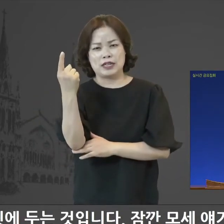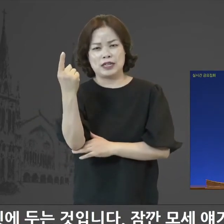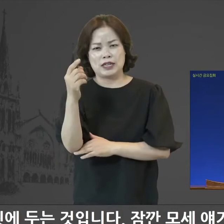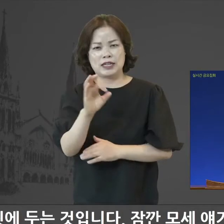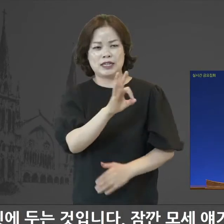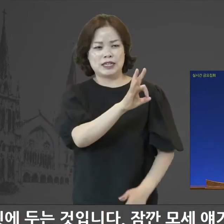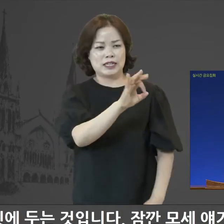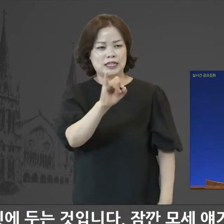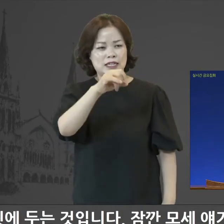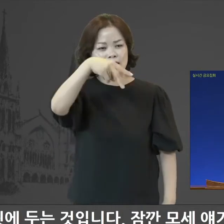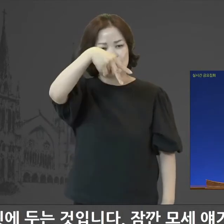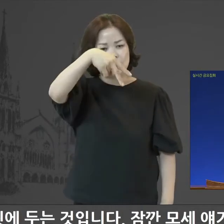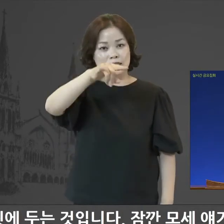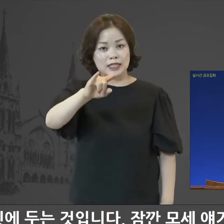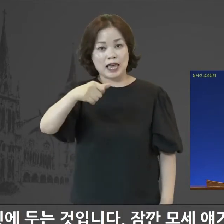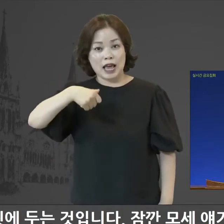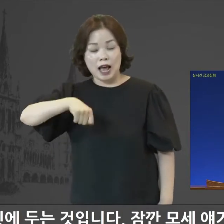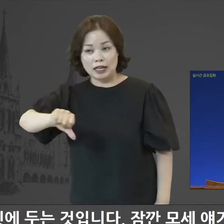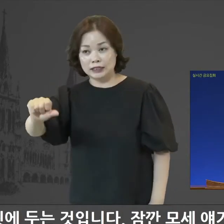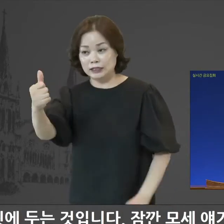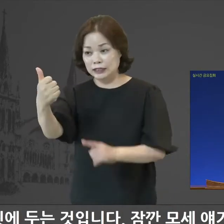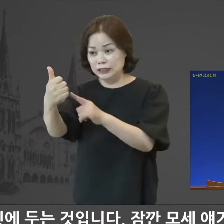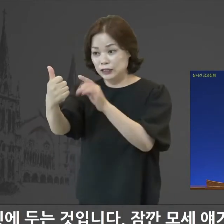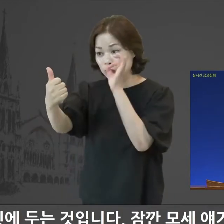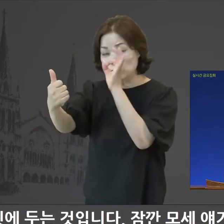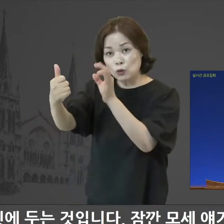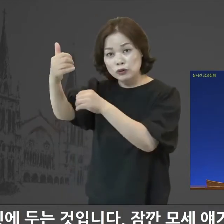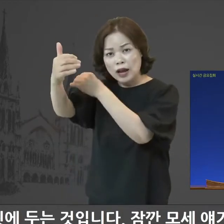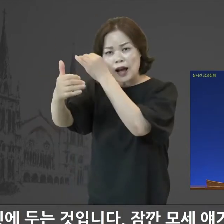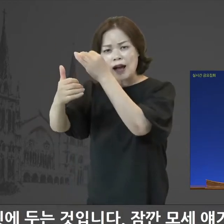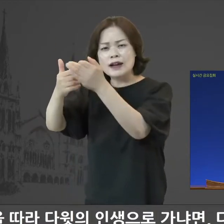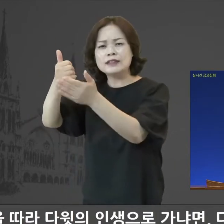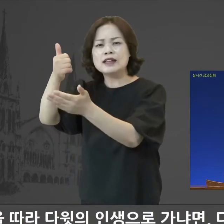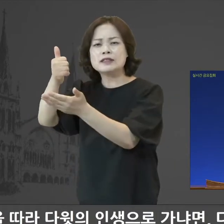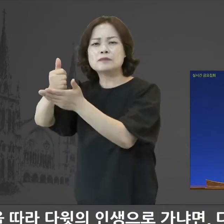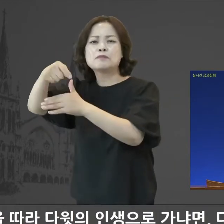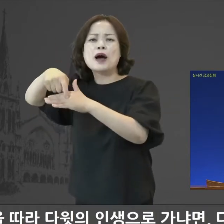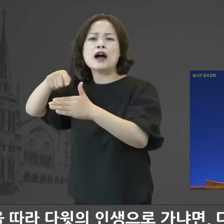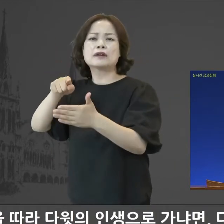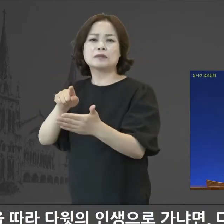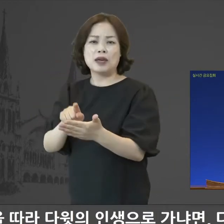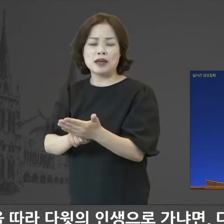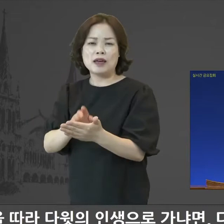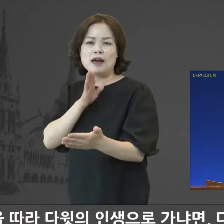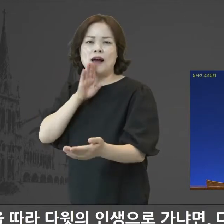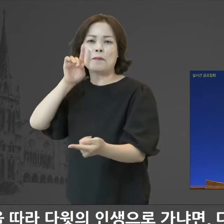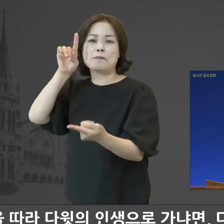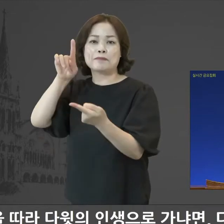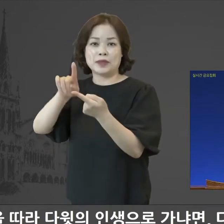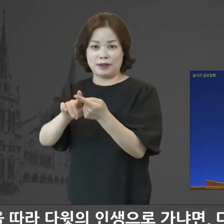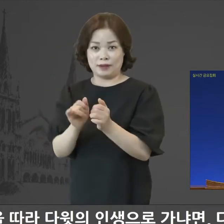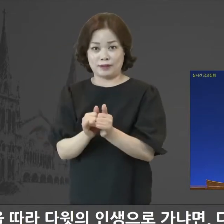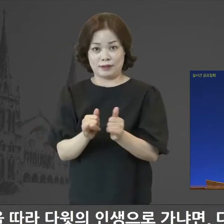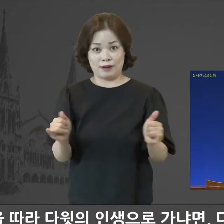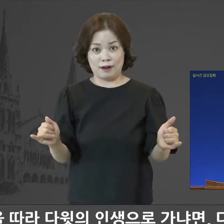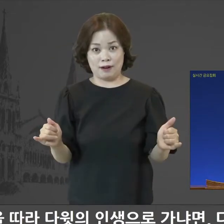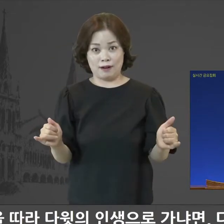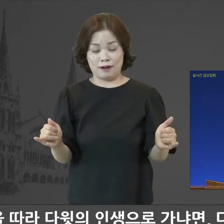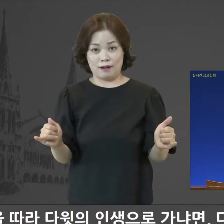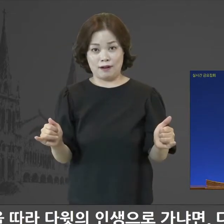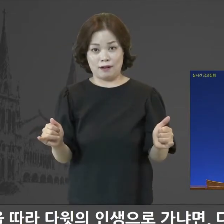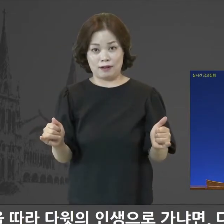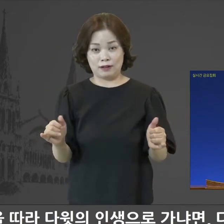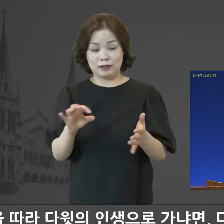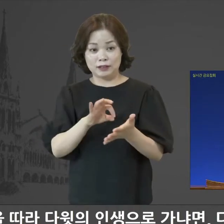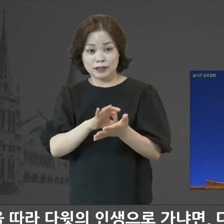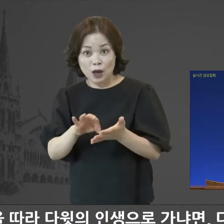이새의 아들 다윗을 보니 이는 하나님 마음에 합한 자라. 그 말씀을 탁